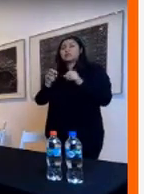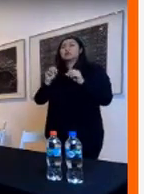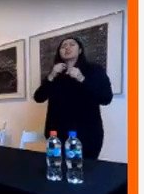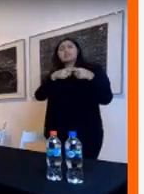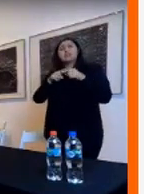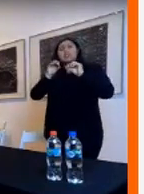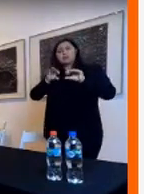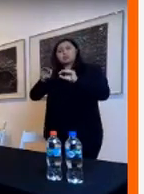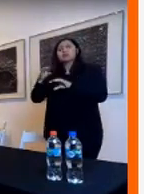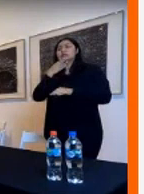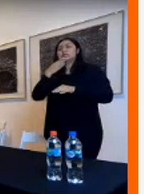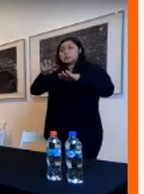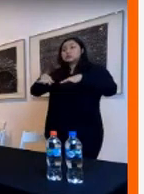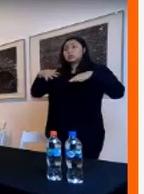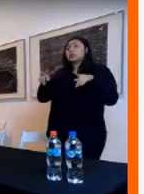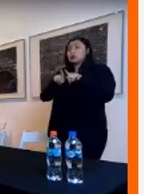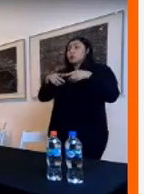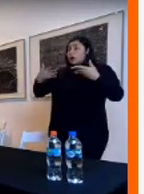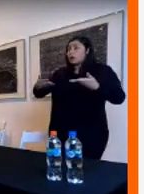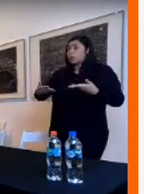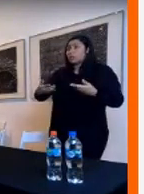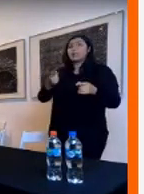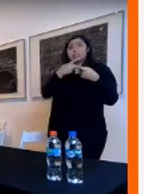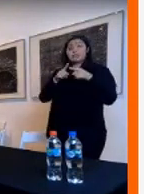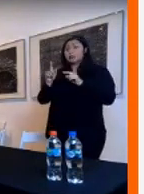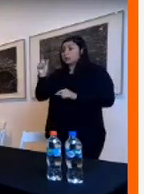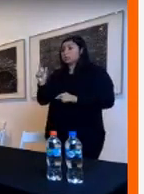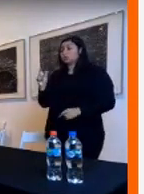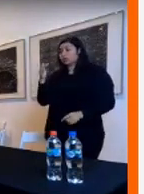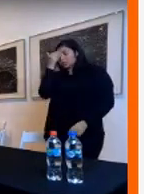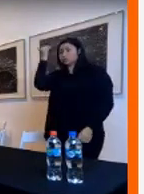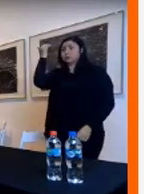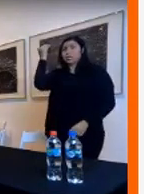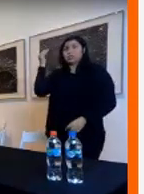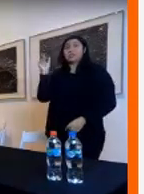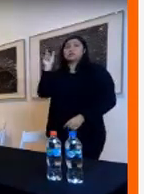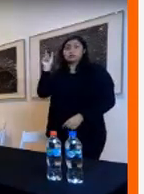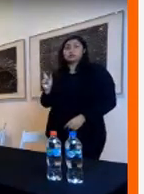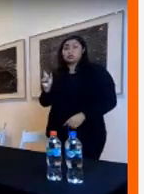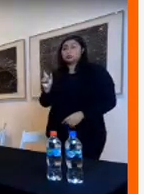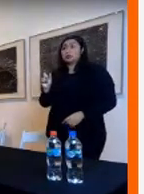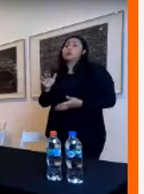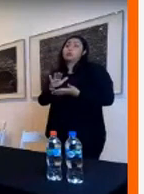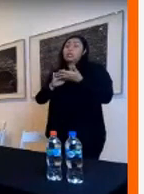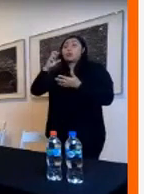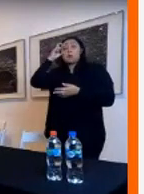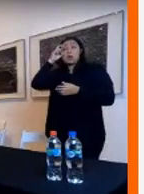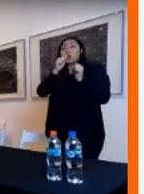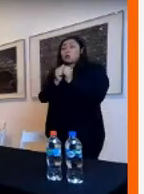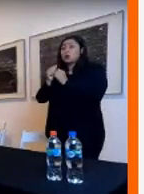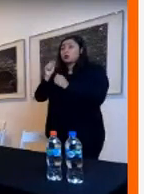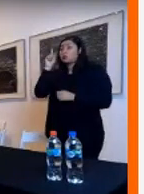estamos haciendo ahora, en el cual distintos especialistas, de hecho la Paula nos acompañó en la última versión del seminario, para poder presentar y